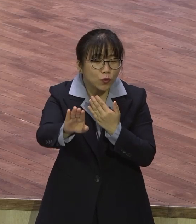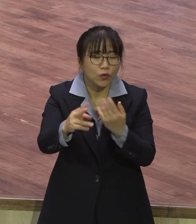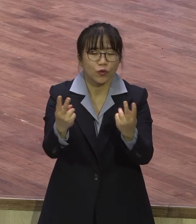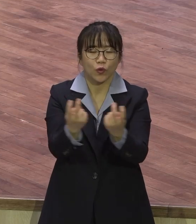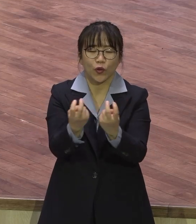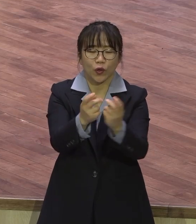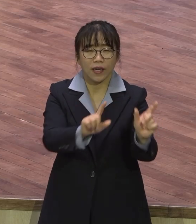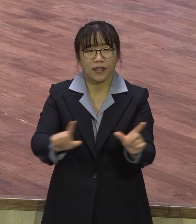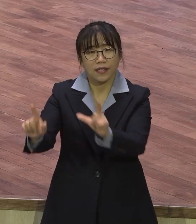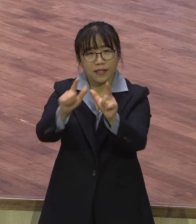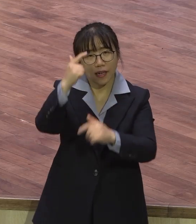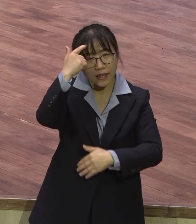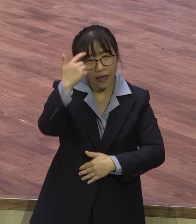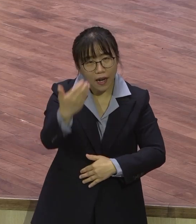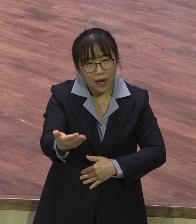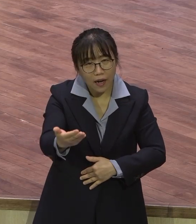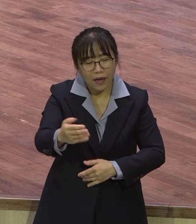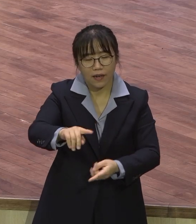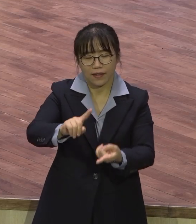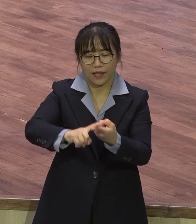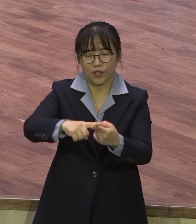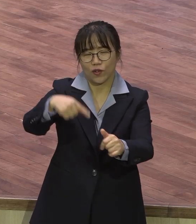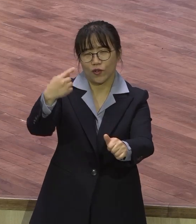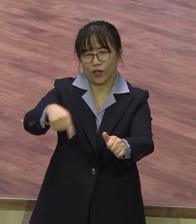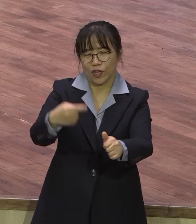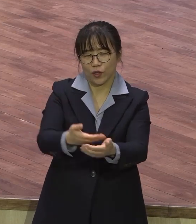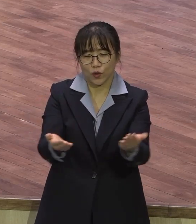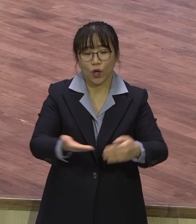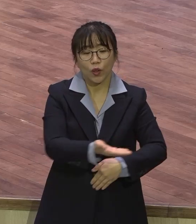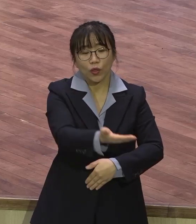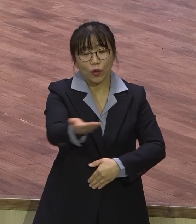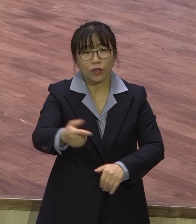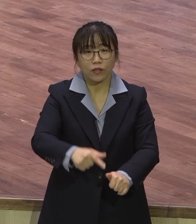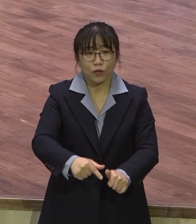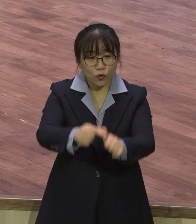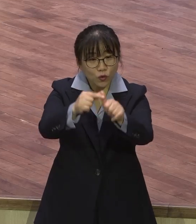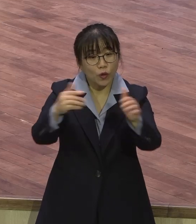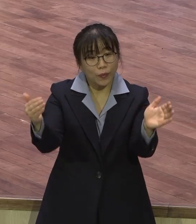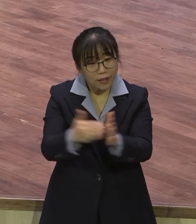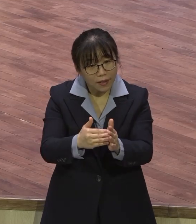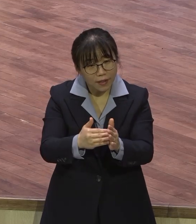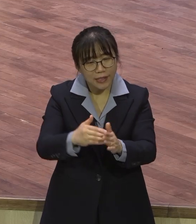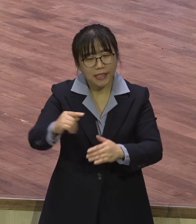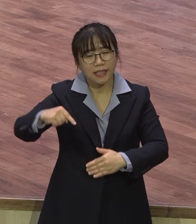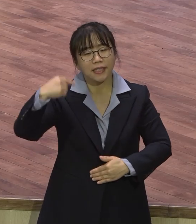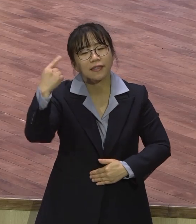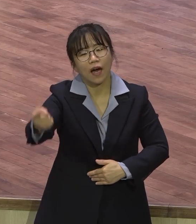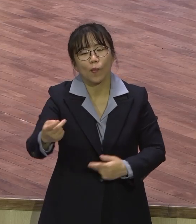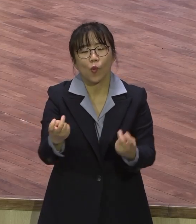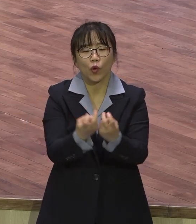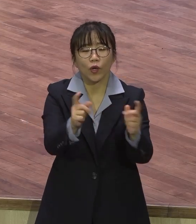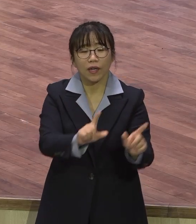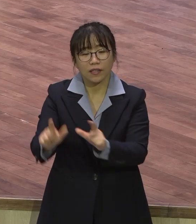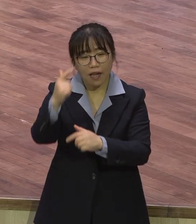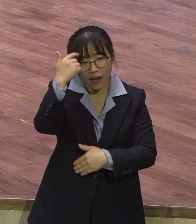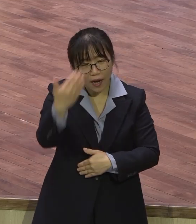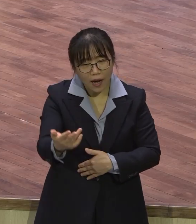살아야 될 거냐 너희들이 구원받은 선택받은 너희들이 이제 어떻게 살 것인가를 제시하고 있는